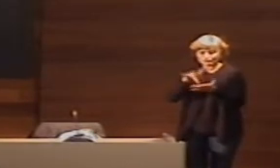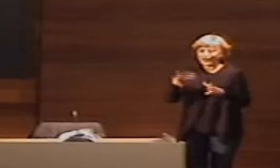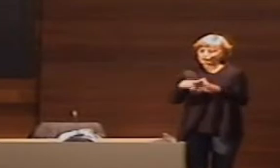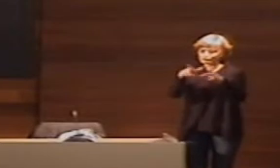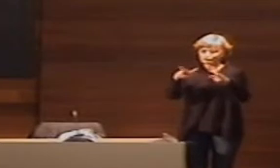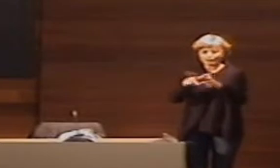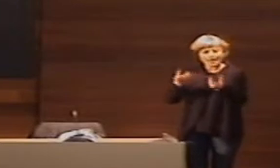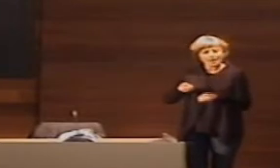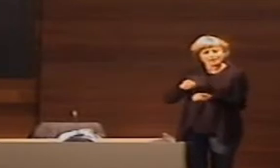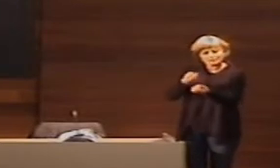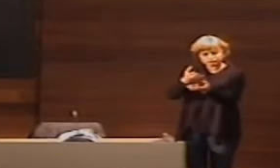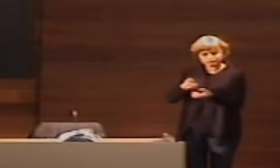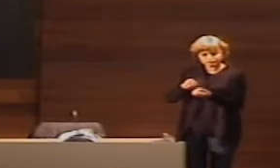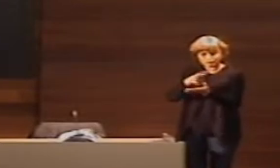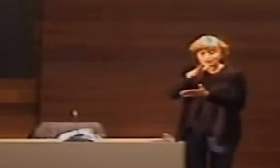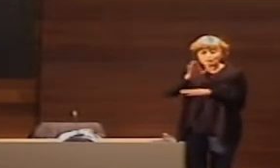social controvertido.